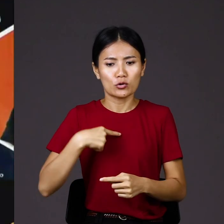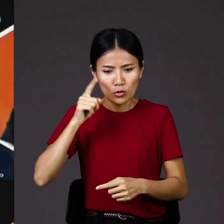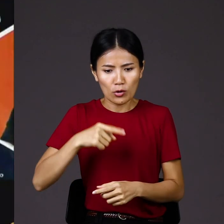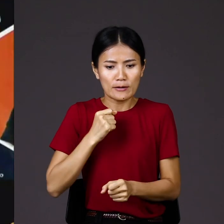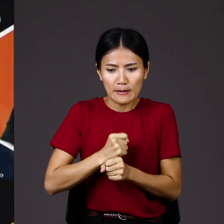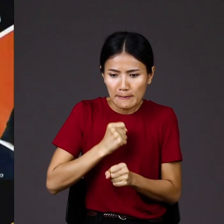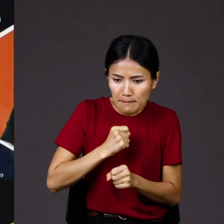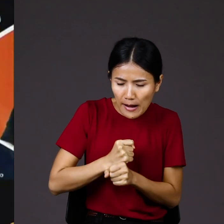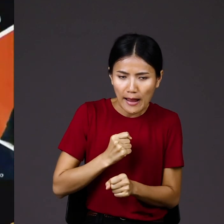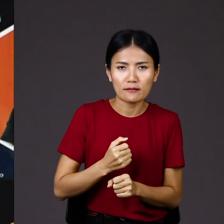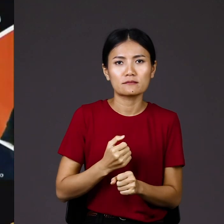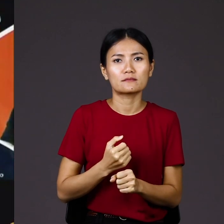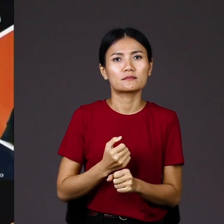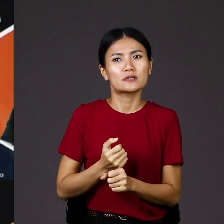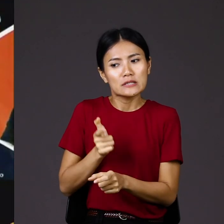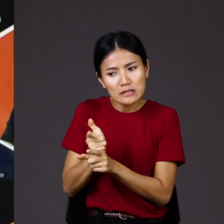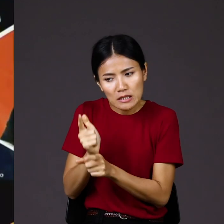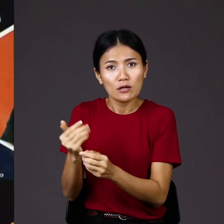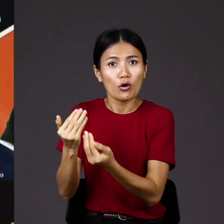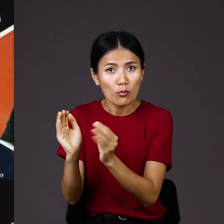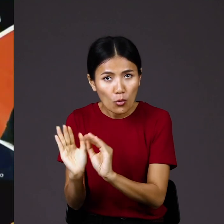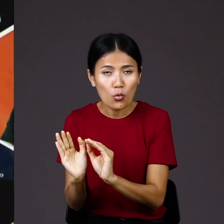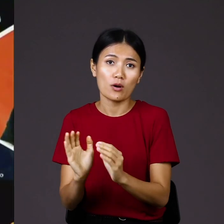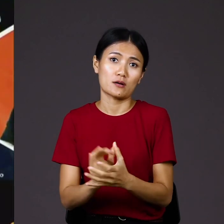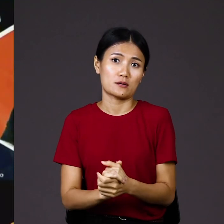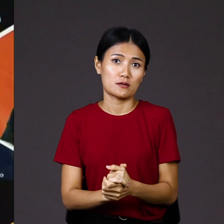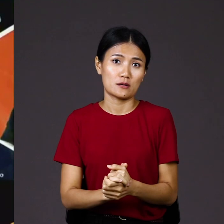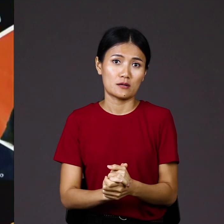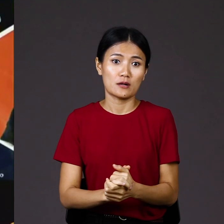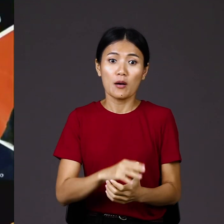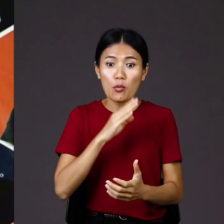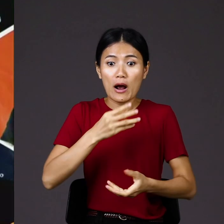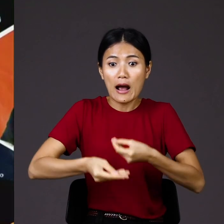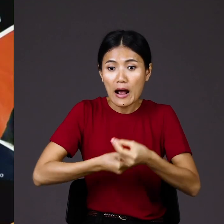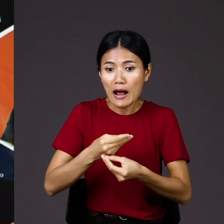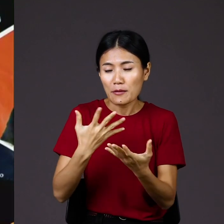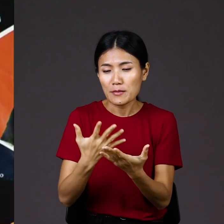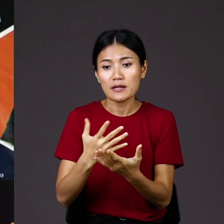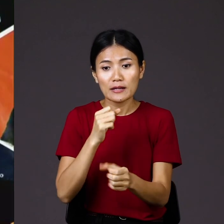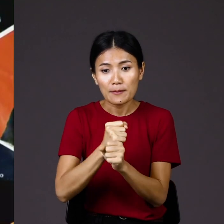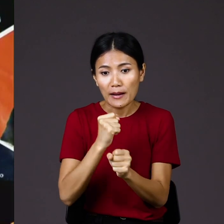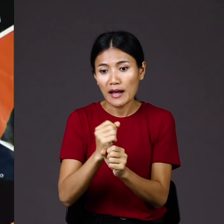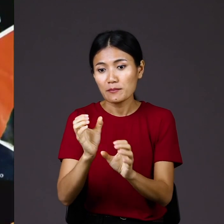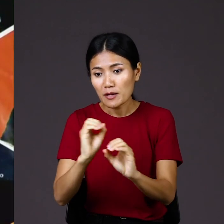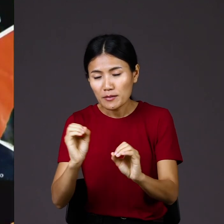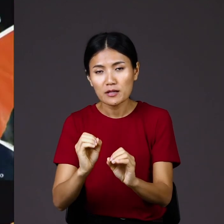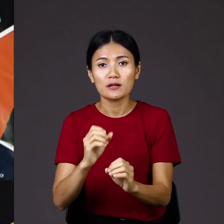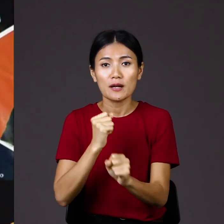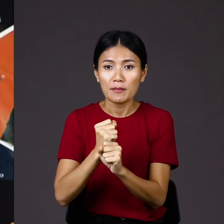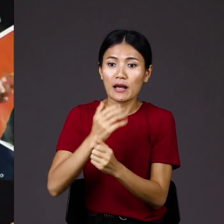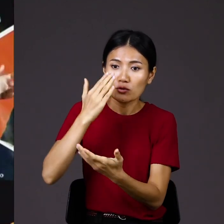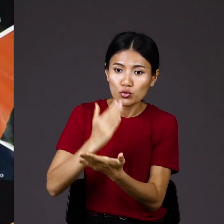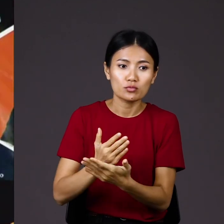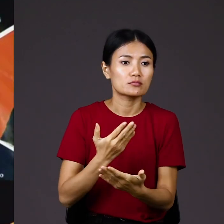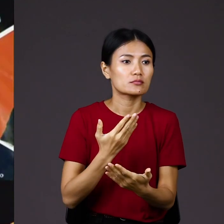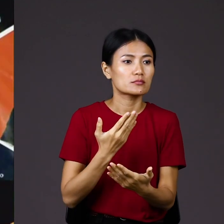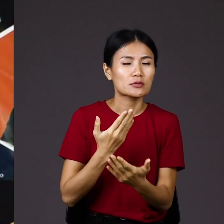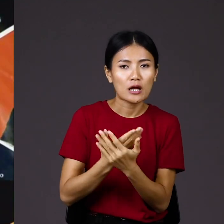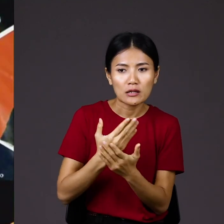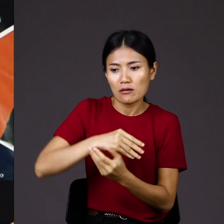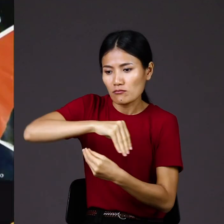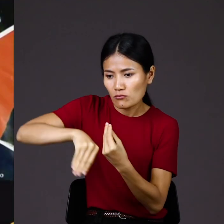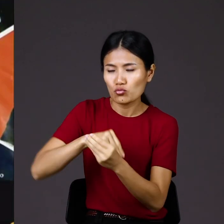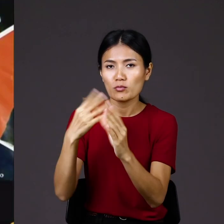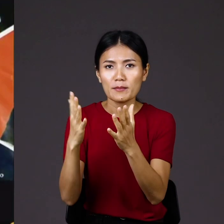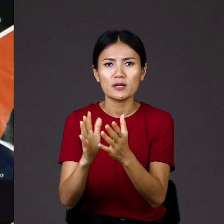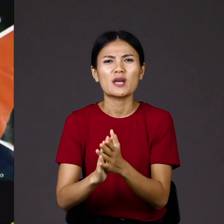ศรษฐกิจของครอบครัวต้องทำมาหากินหยุดการขายแม้แต่หนึ่งวันพรุ่งนี้ก็ไม่รู้จะกินอะไร